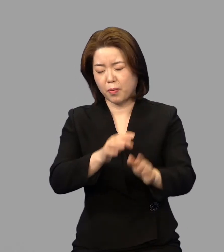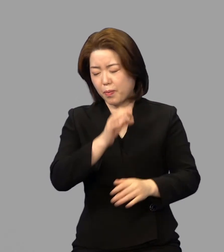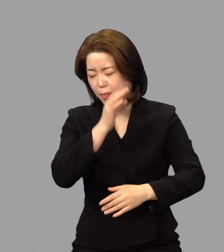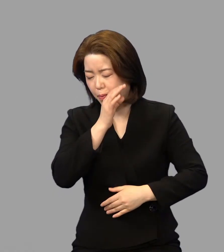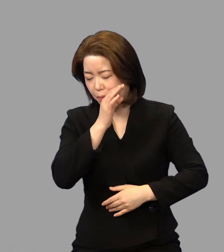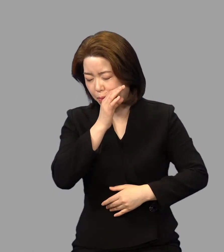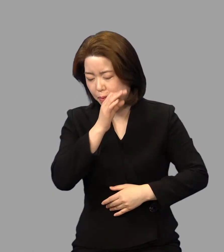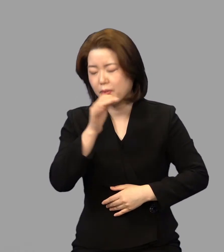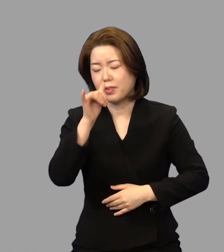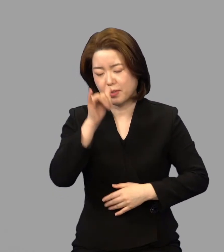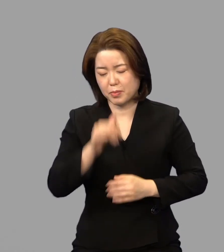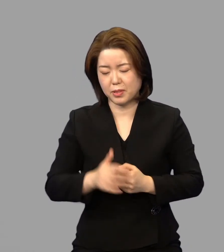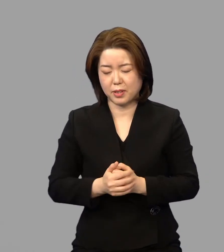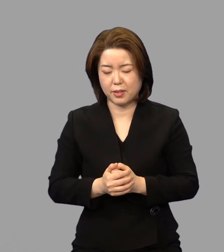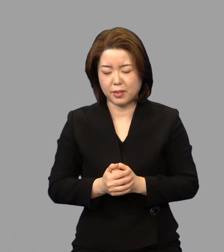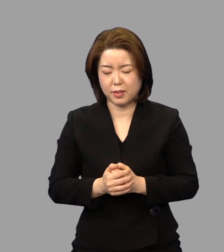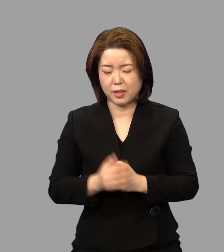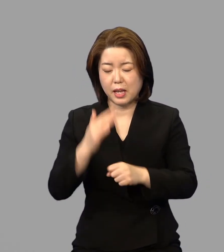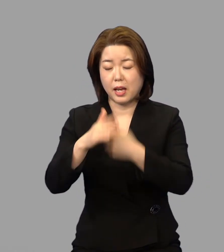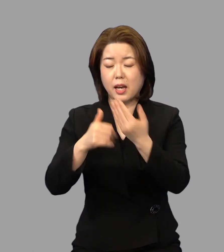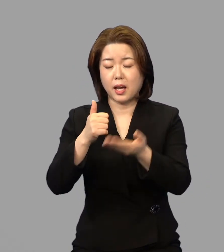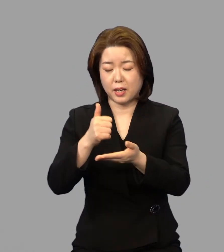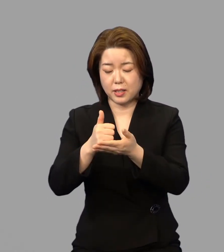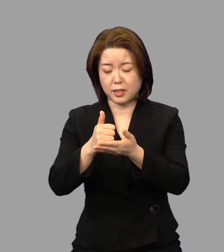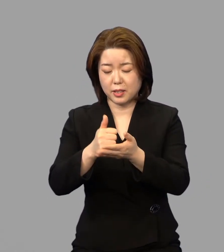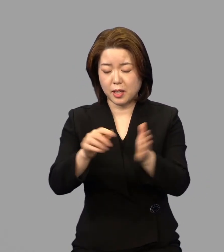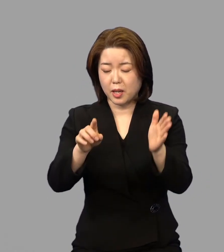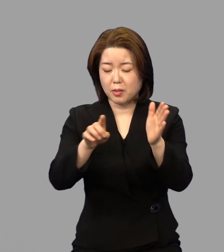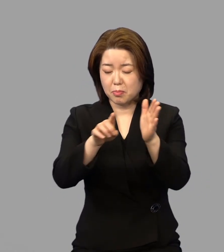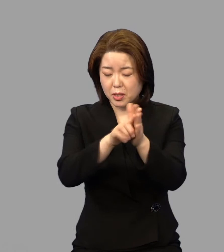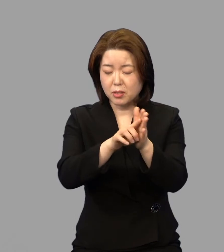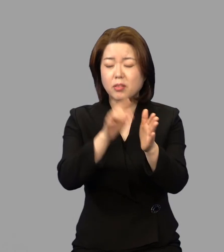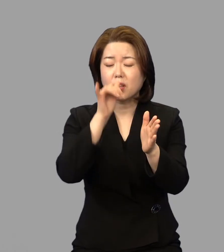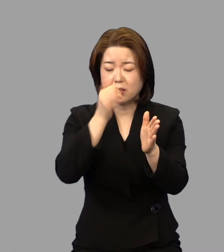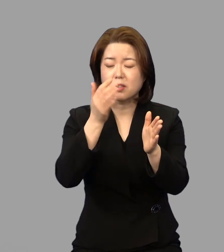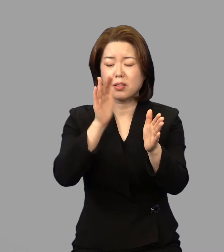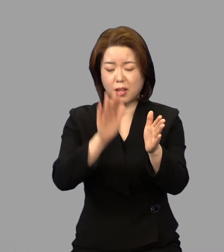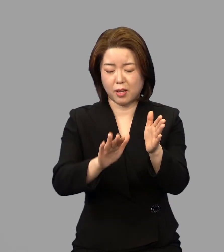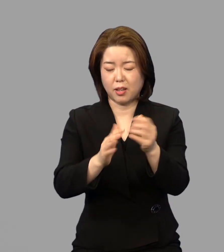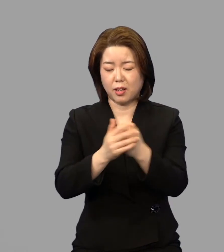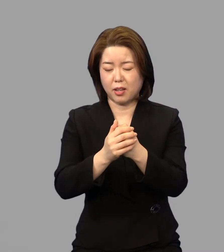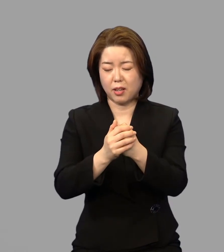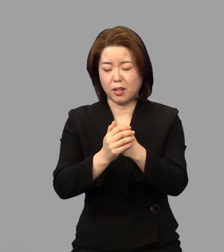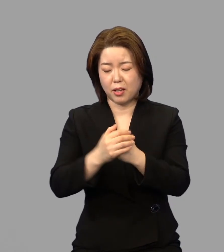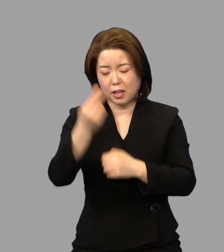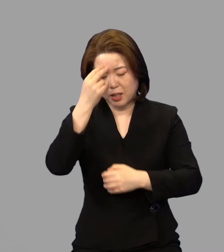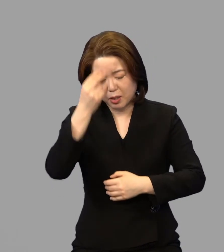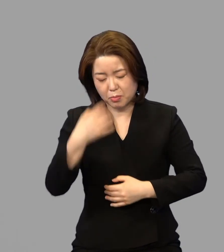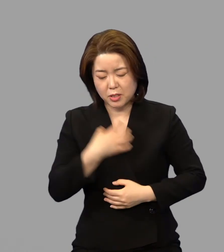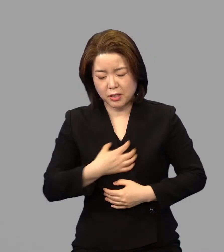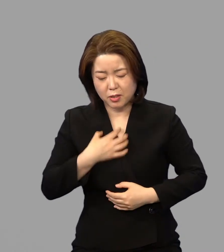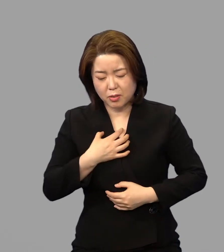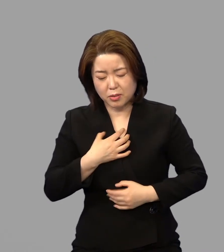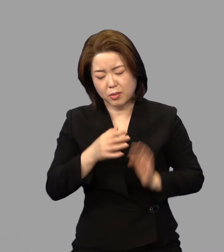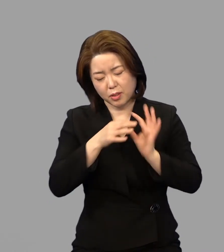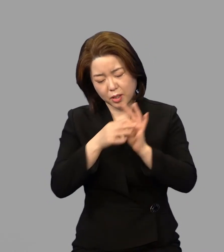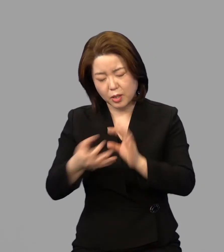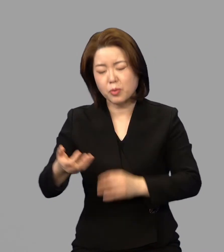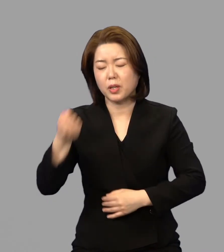민망하기조차도 합니다. 하나님 안 믿는 것도 아니면서 염려와 근심은 떨쳐버리지 못해